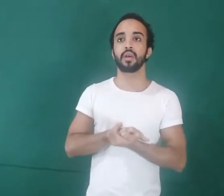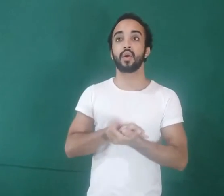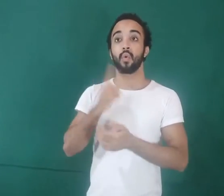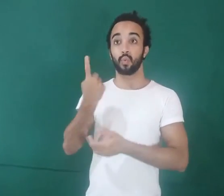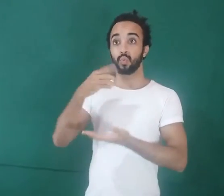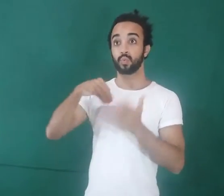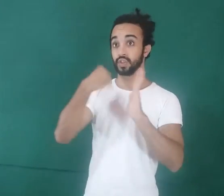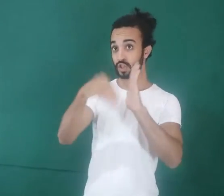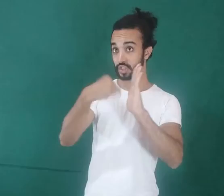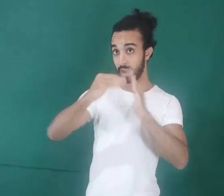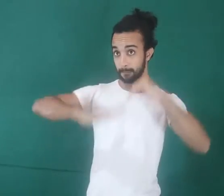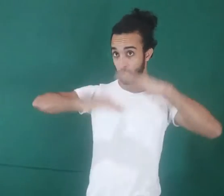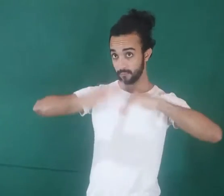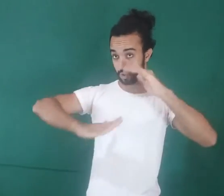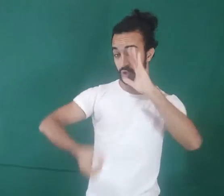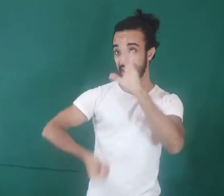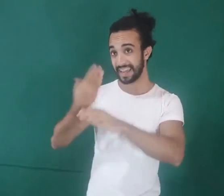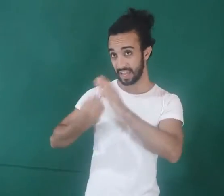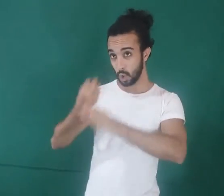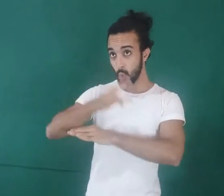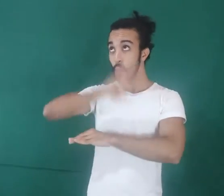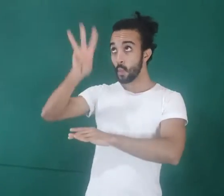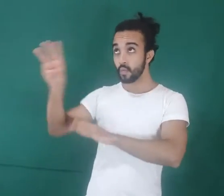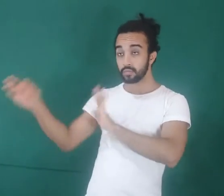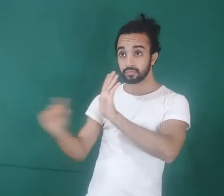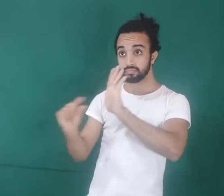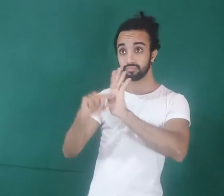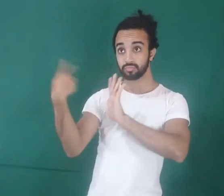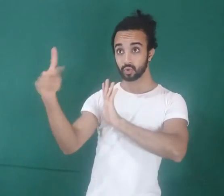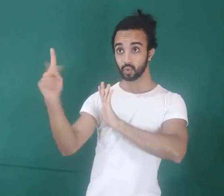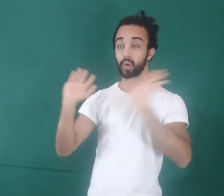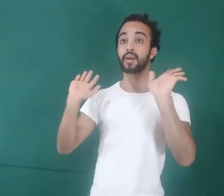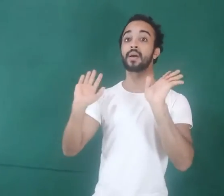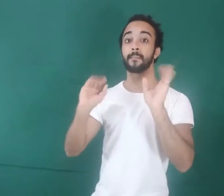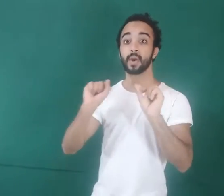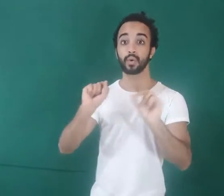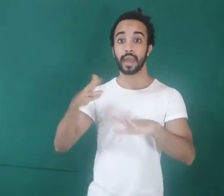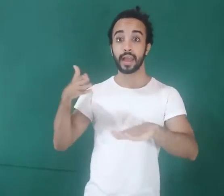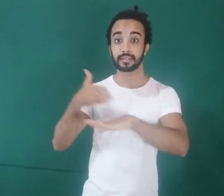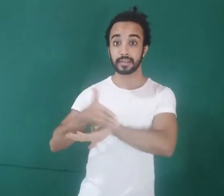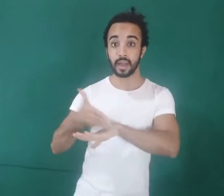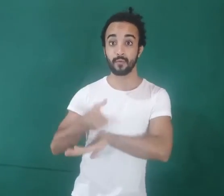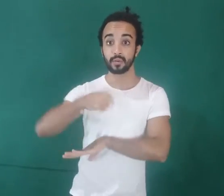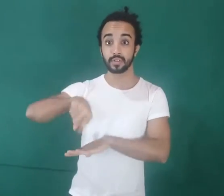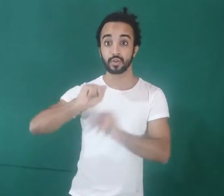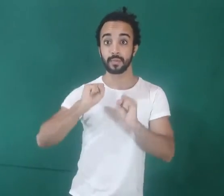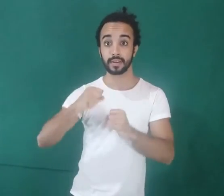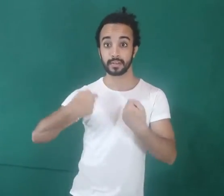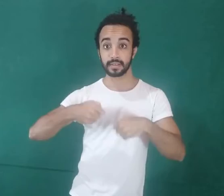designer, criou uma plataforma para elas. Essa plataforma aqui, para acessar a plataforma delas, você entra pelo Zoom. Mas,